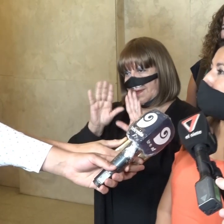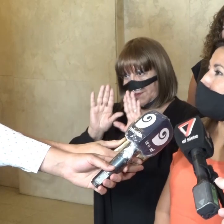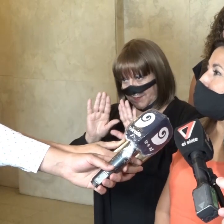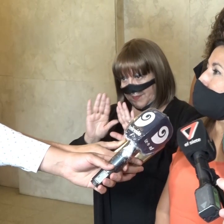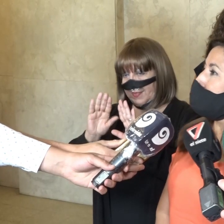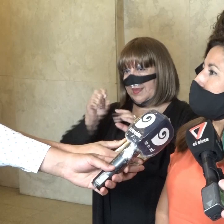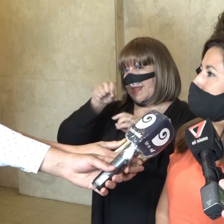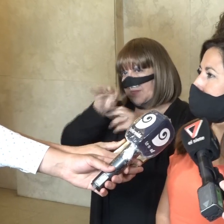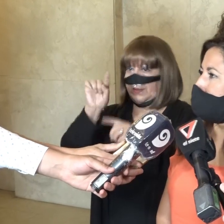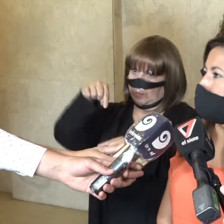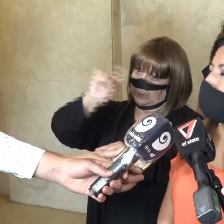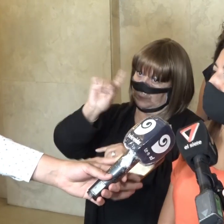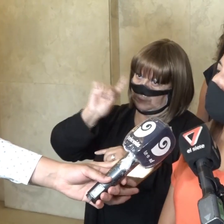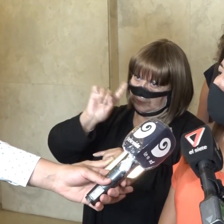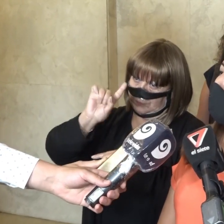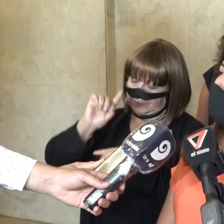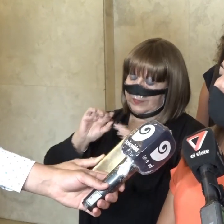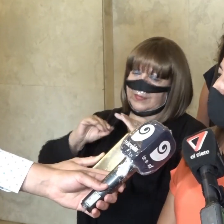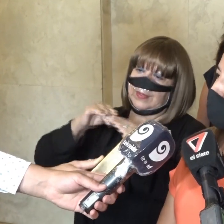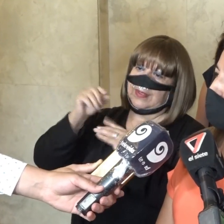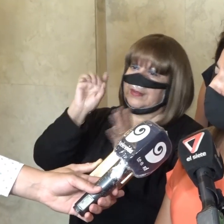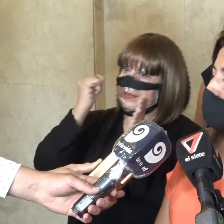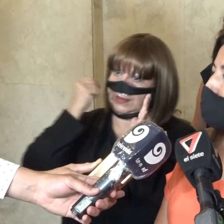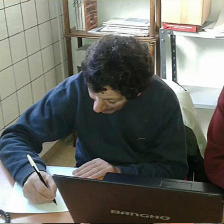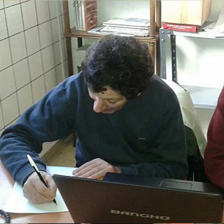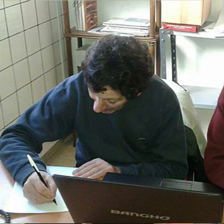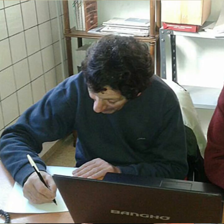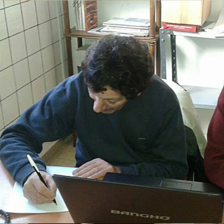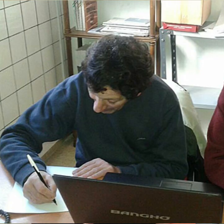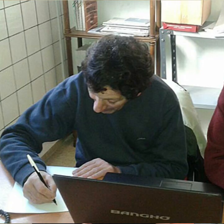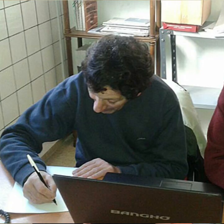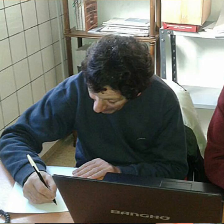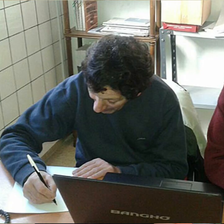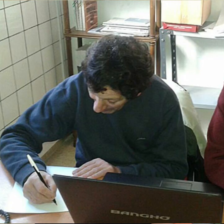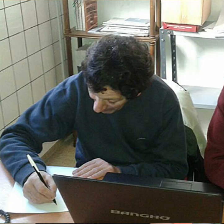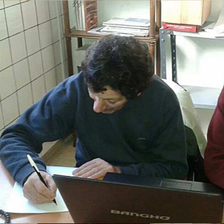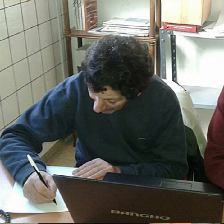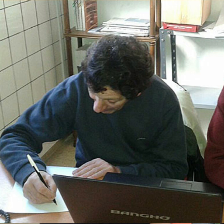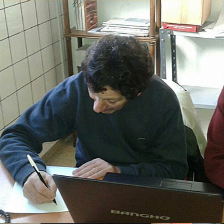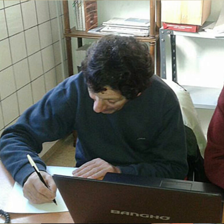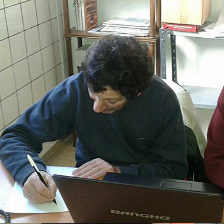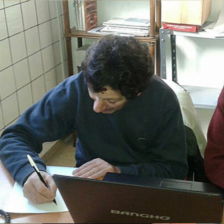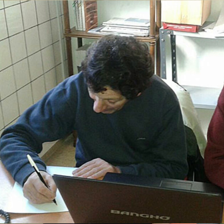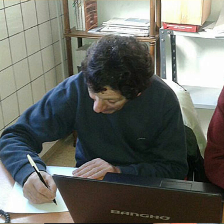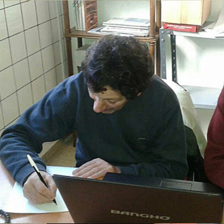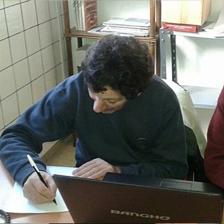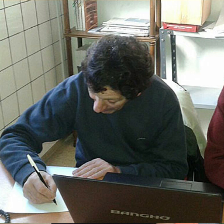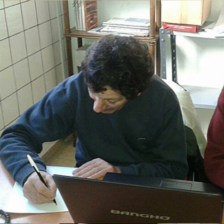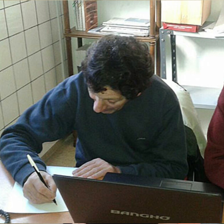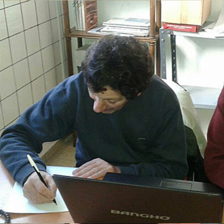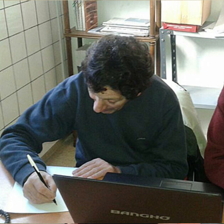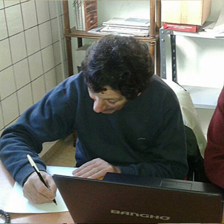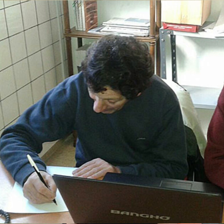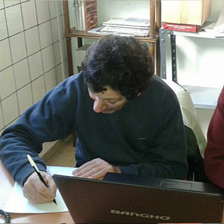no comienza hoy una capacitación, uh-huh. sino están abiertas las inscripciones para la plataforma del IPAP, donde